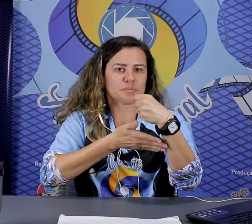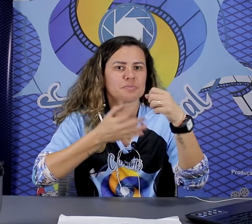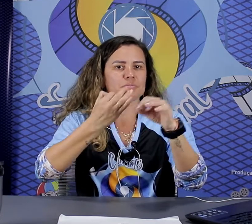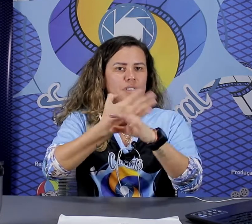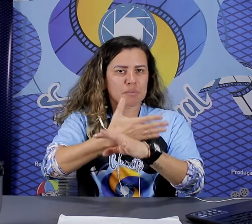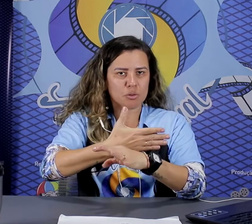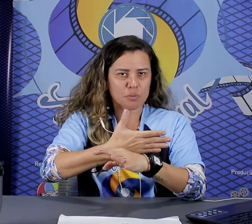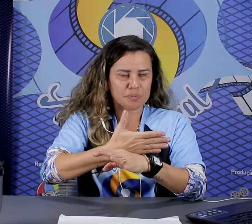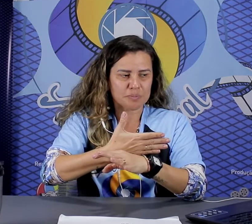Terminou.